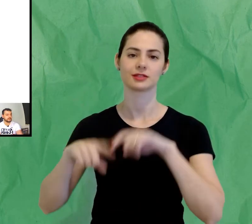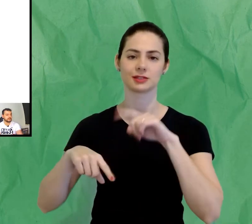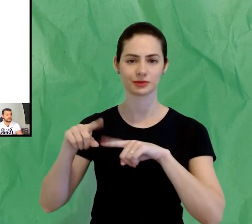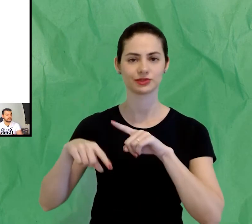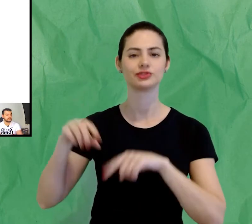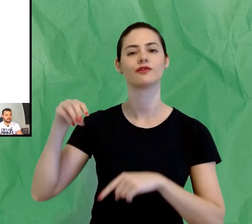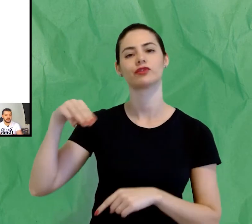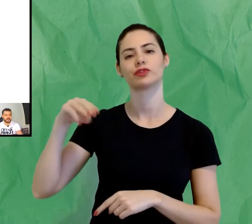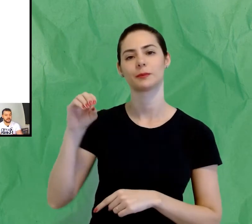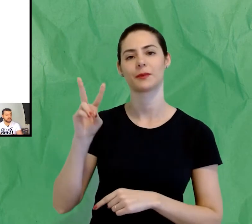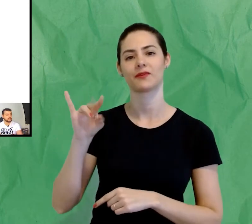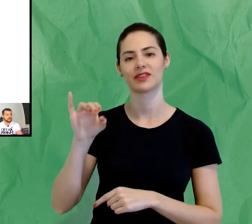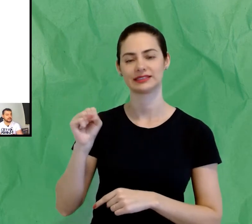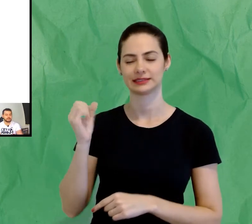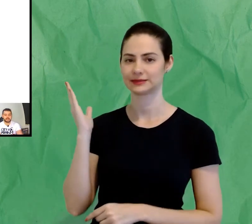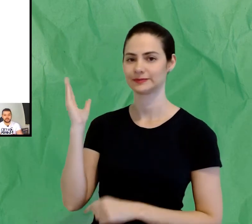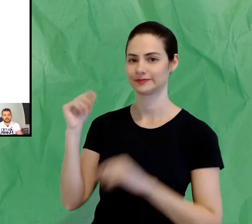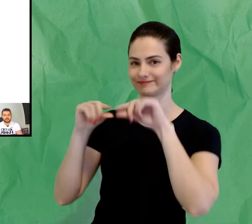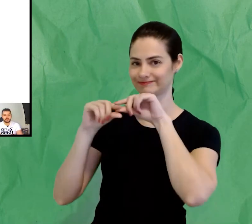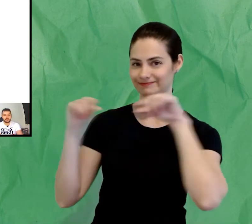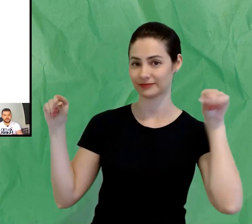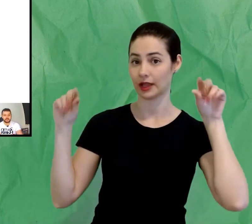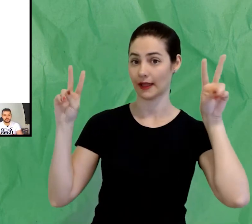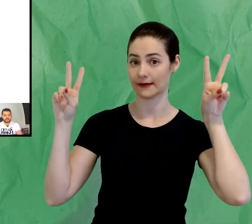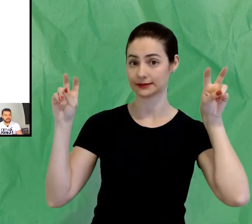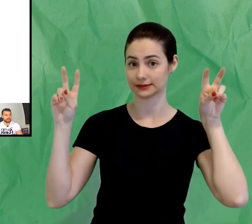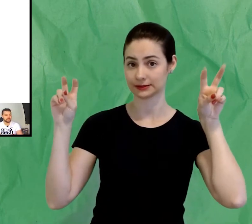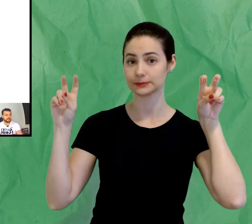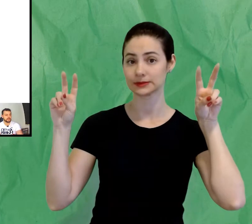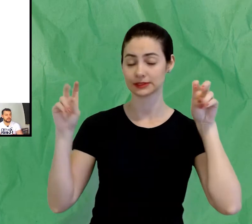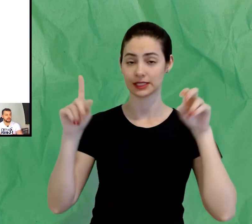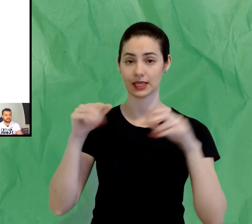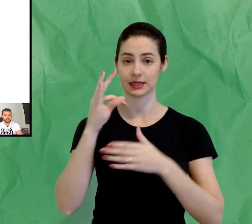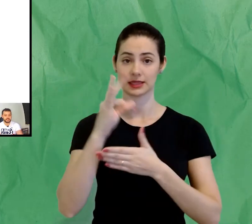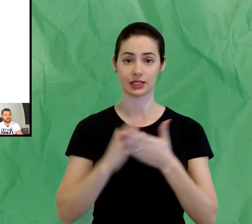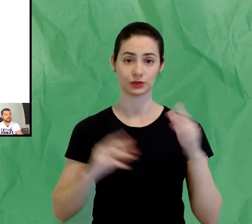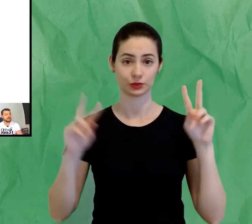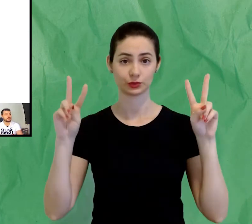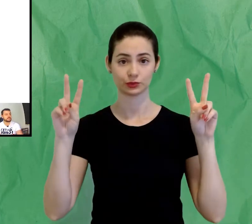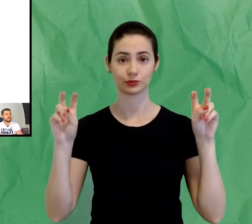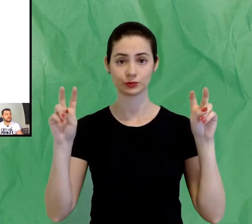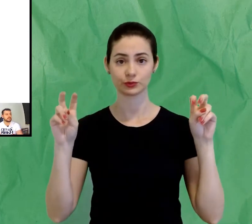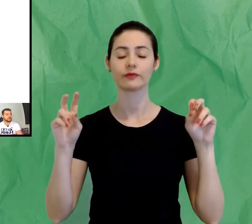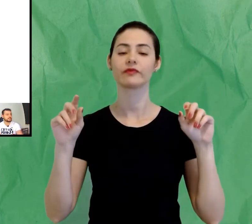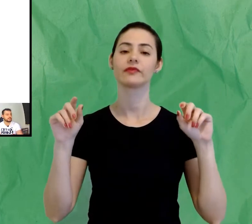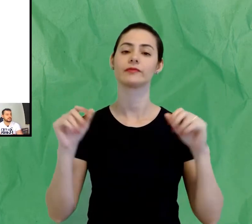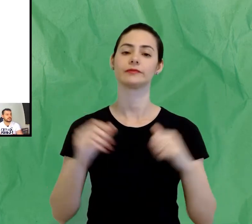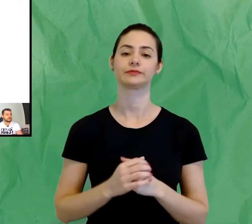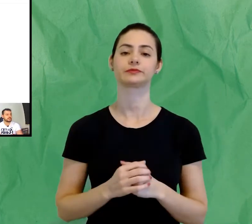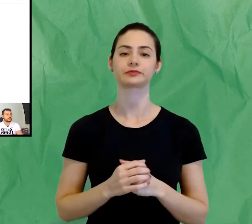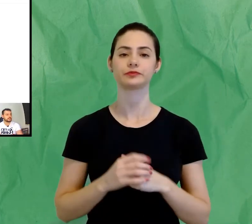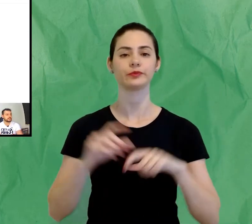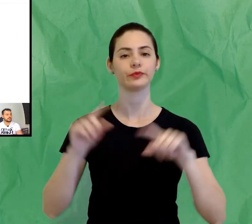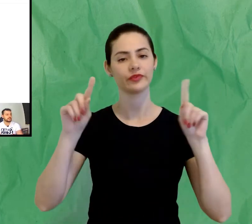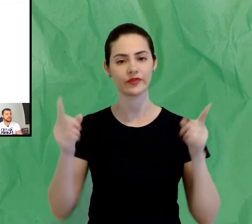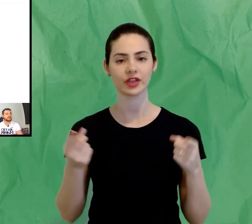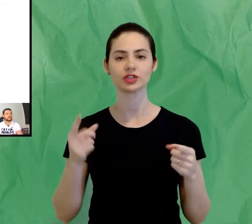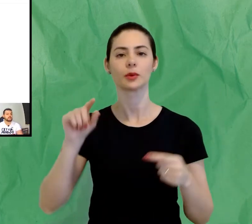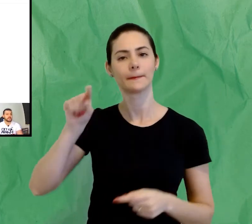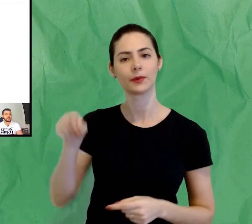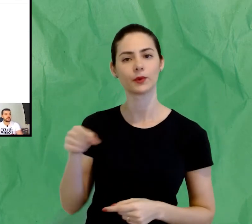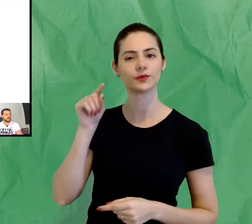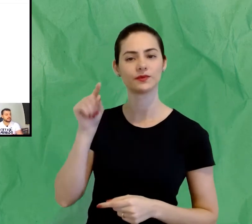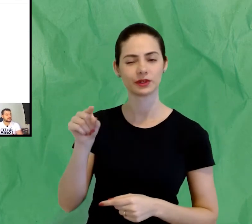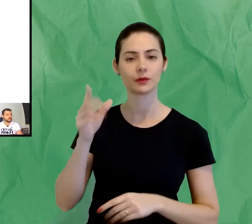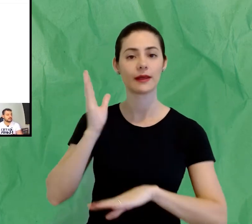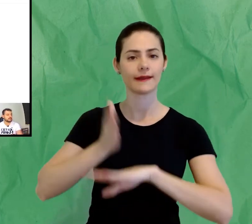móveis, tá? Dentro de aspas duplas que a gente está colocando um texto, vou fechar aqui o parênteses, vou dar um ponto e vírgula e vou dar um enter.